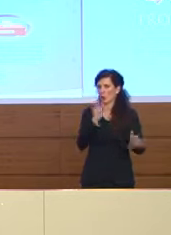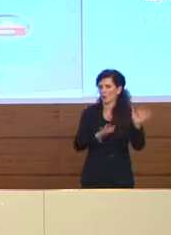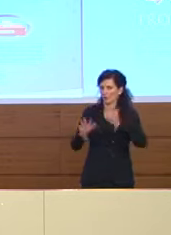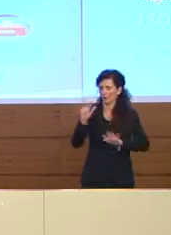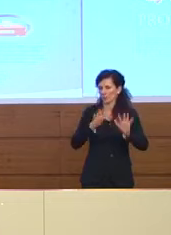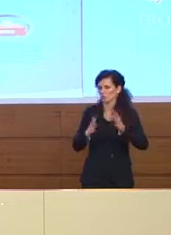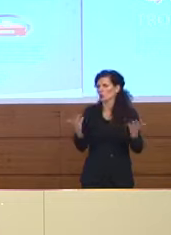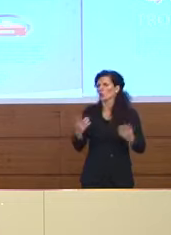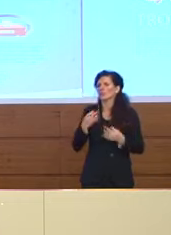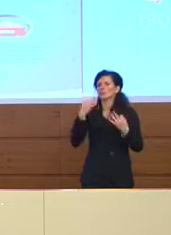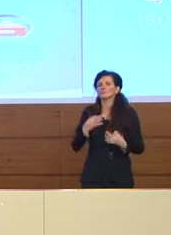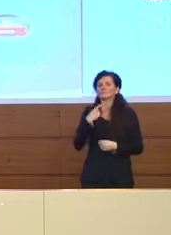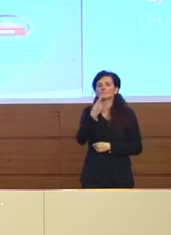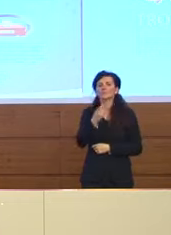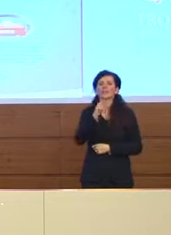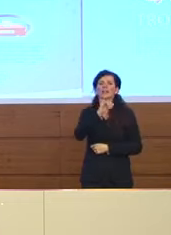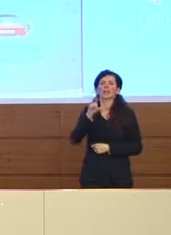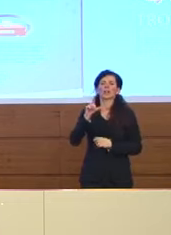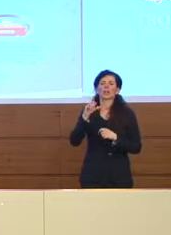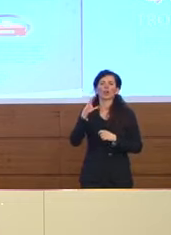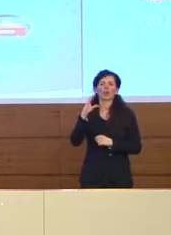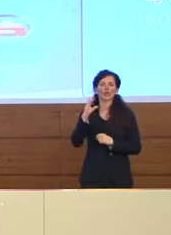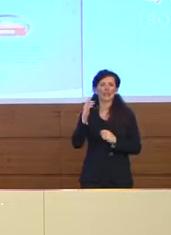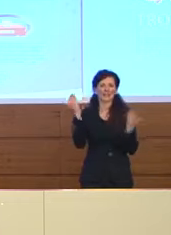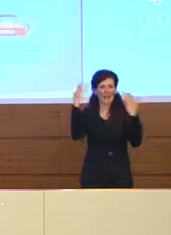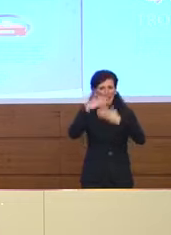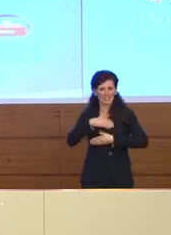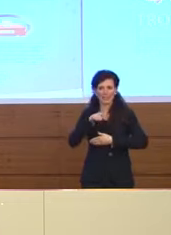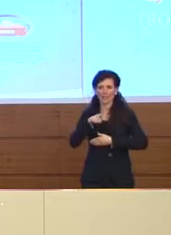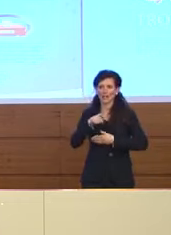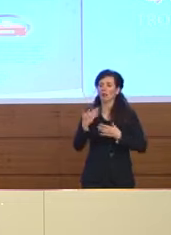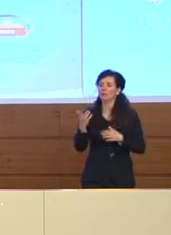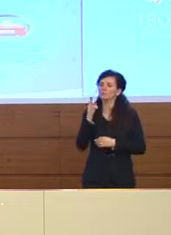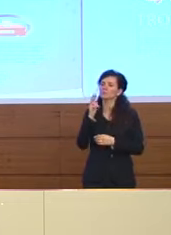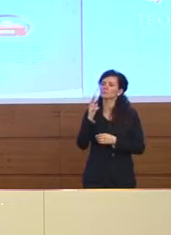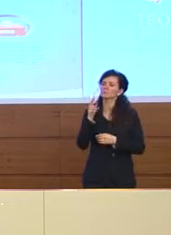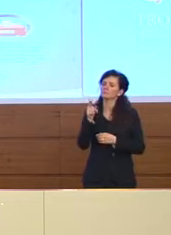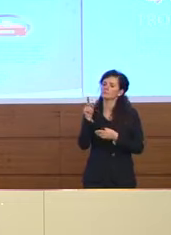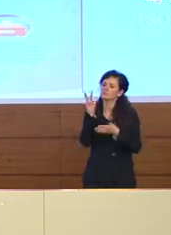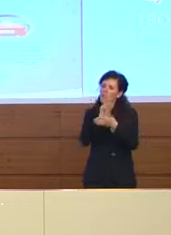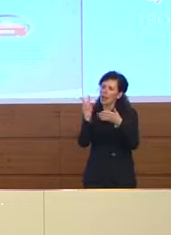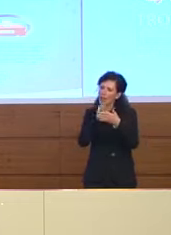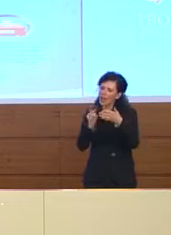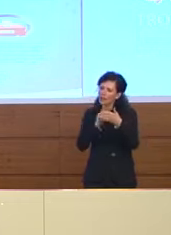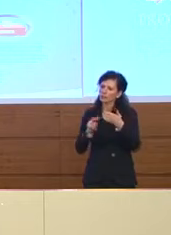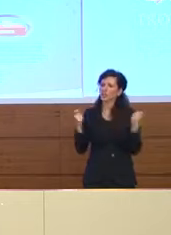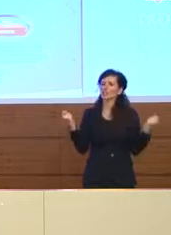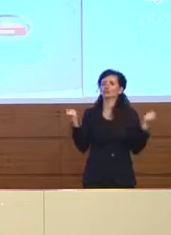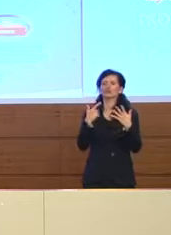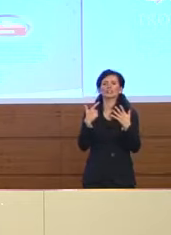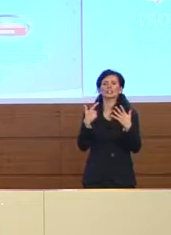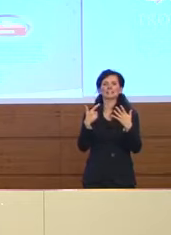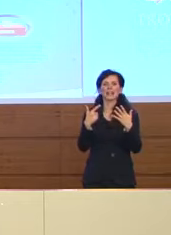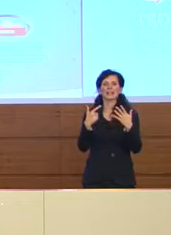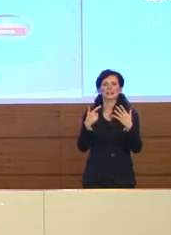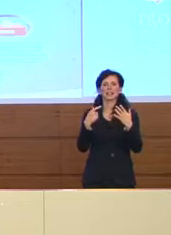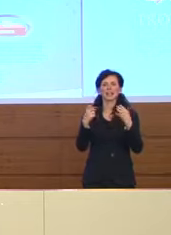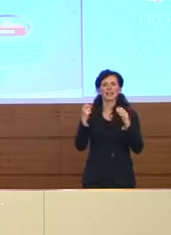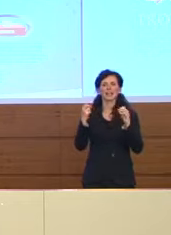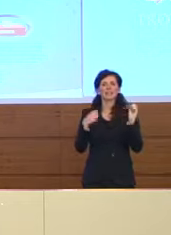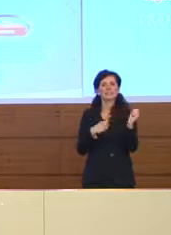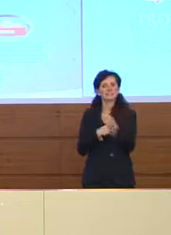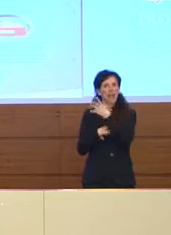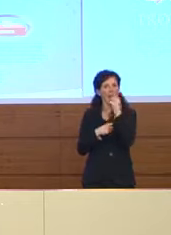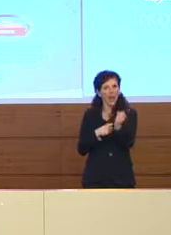sembra evidente che collega del corriere la sera hanno avuto il piacere di leggere le 17 slide che la task force e ha presentato al presidente del